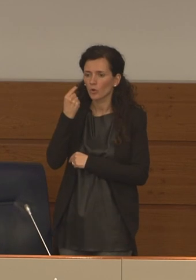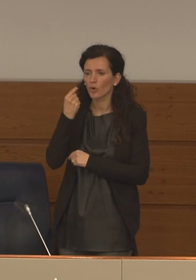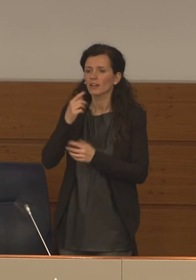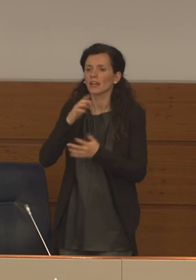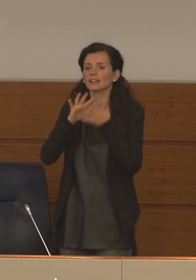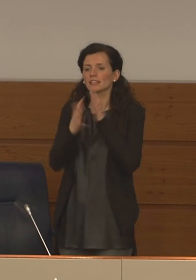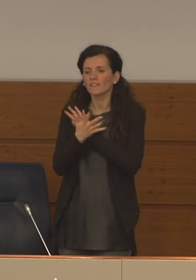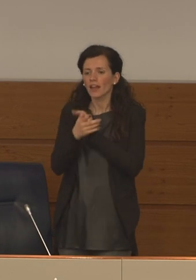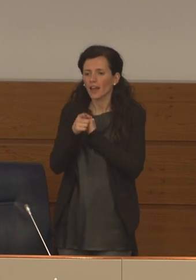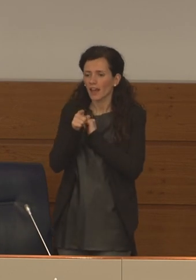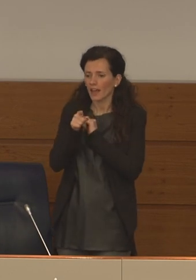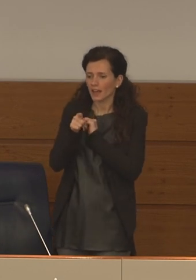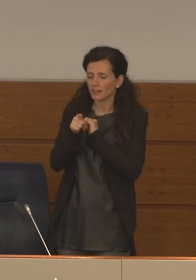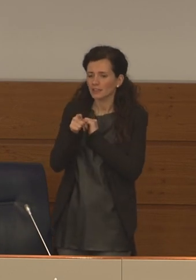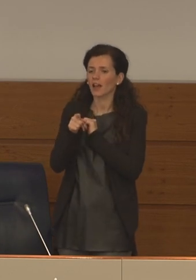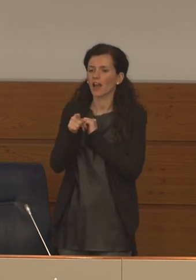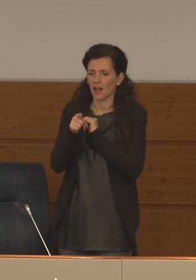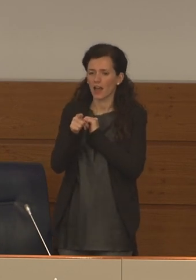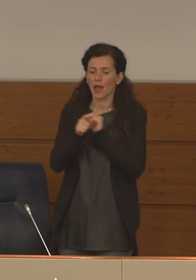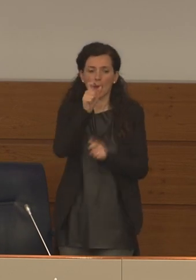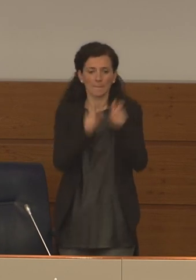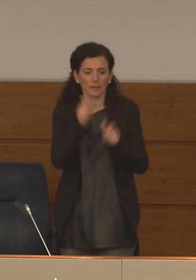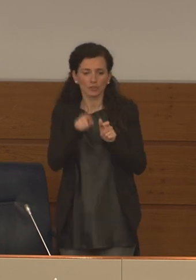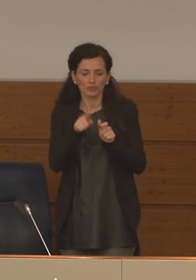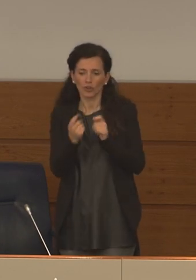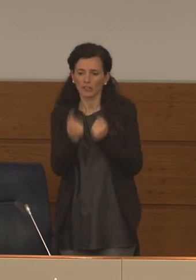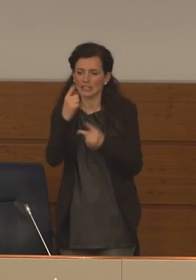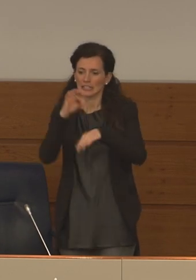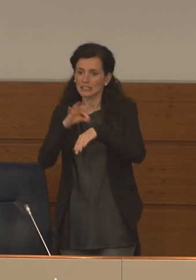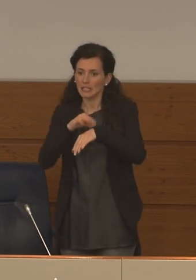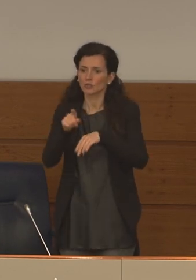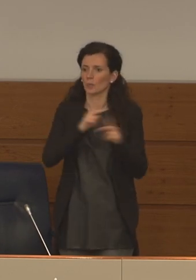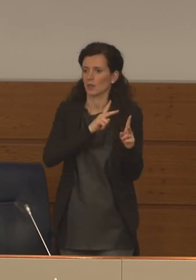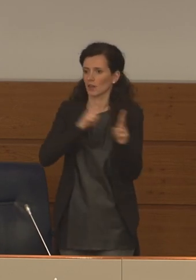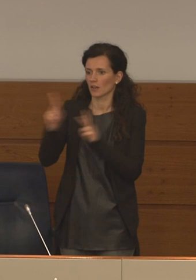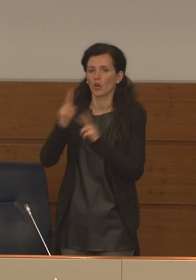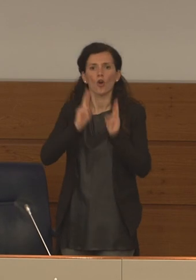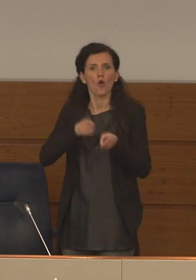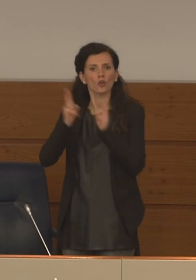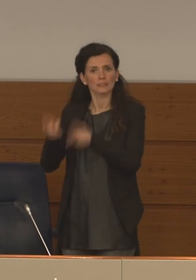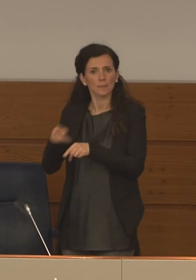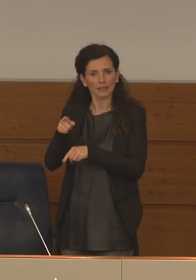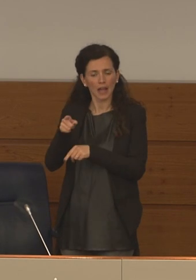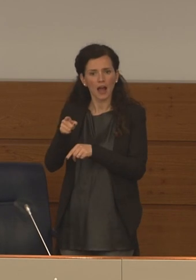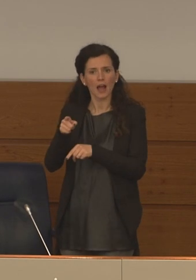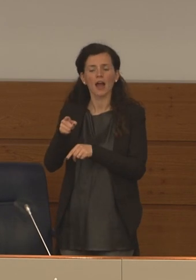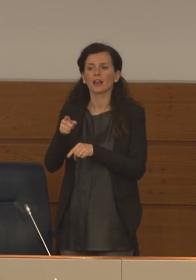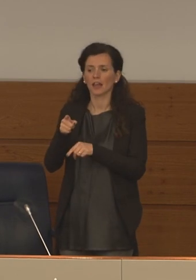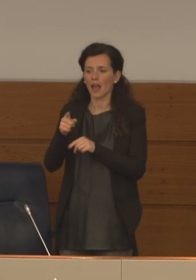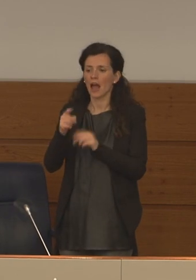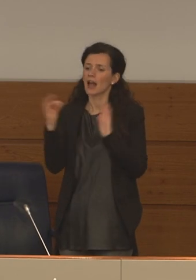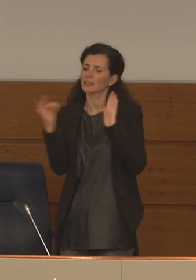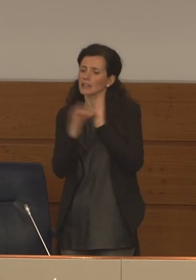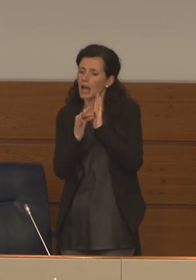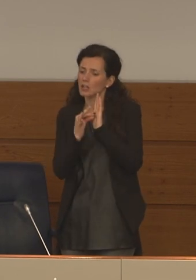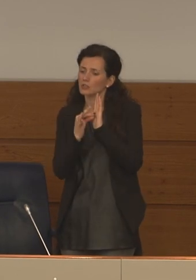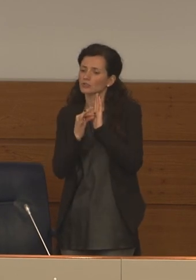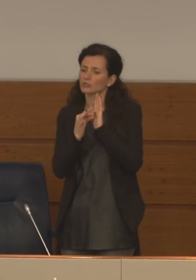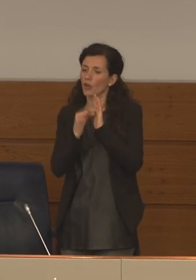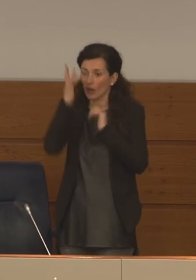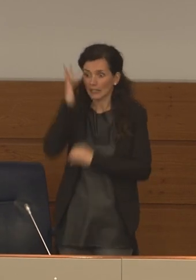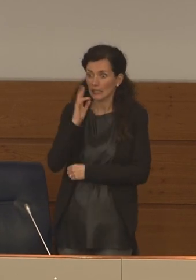a persone che hanno sintomi vengono ospedalizzate e quindi automaticamente il tasso di letalità della